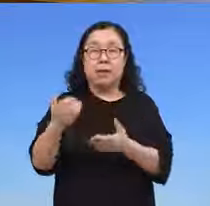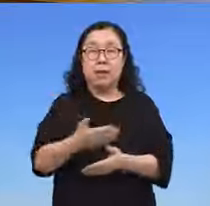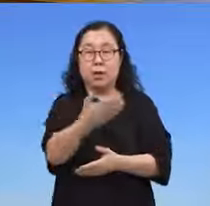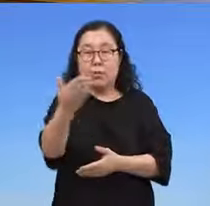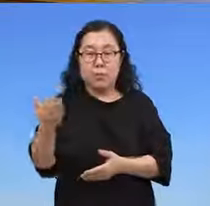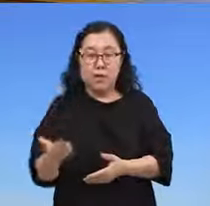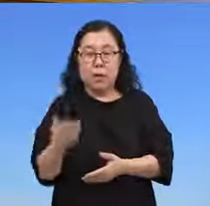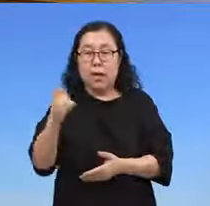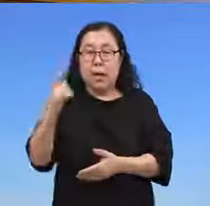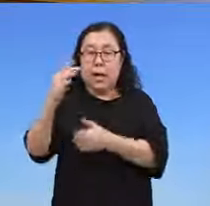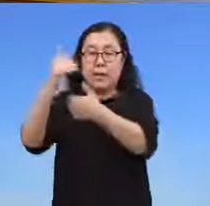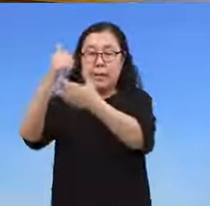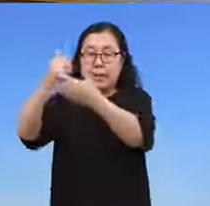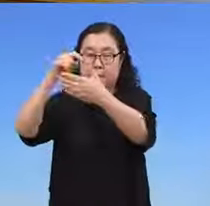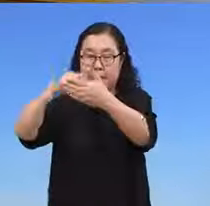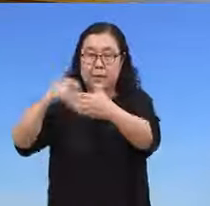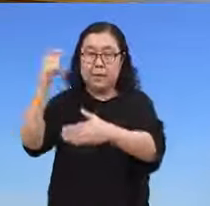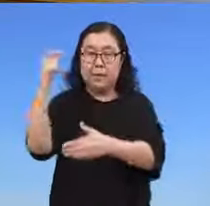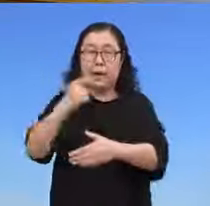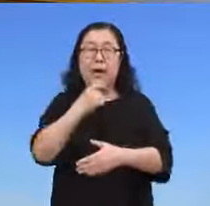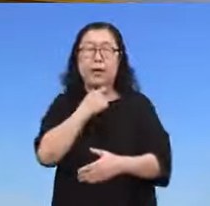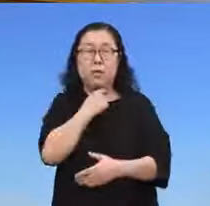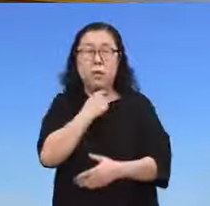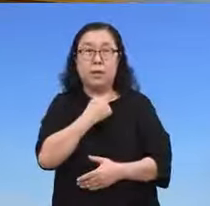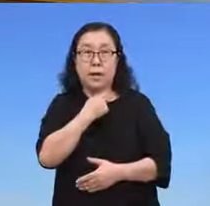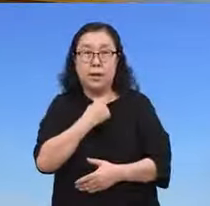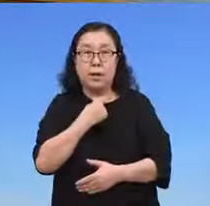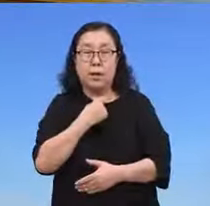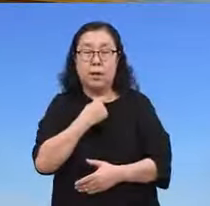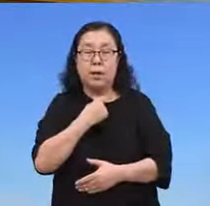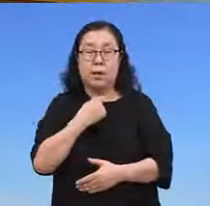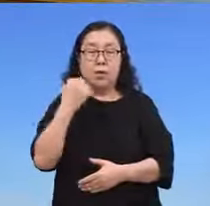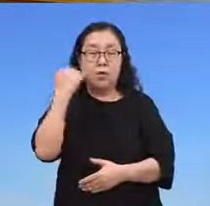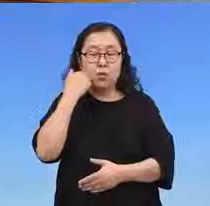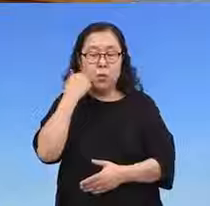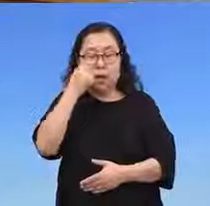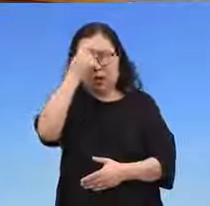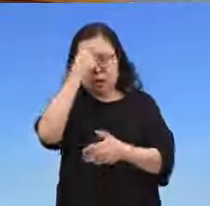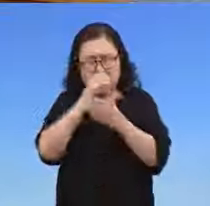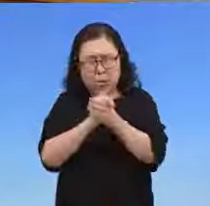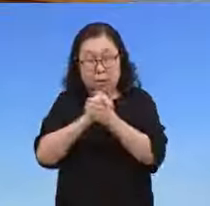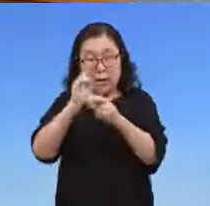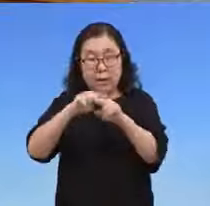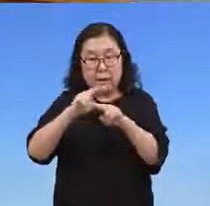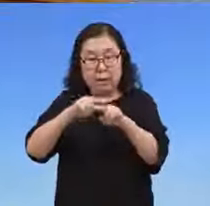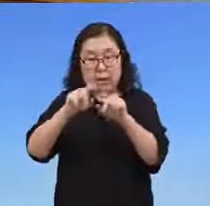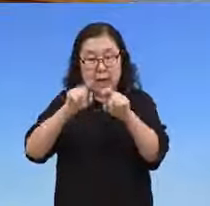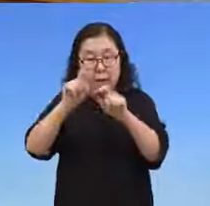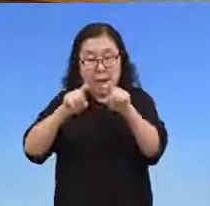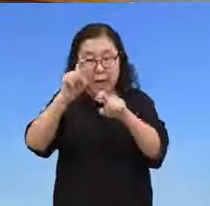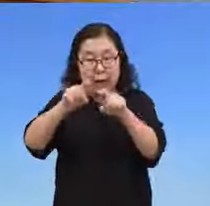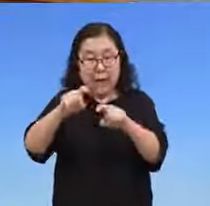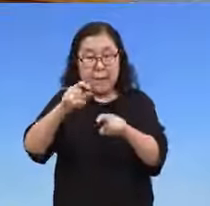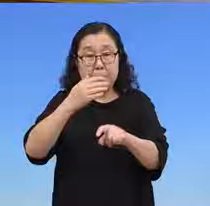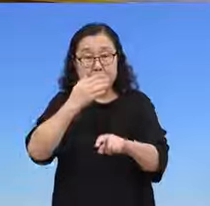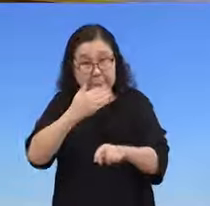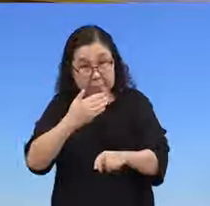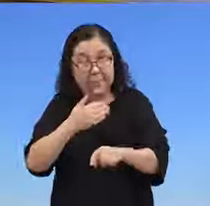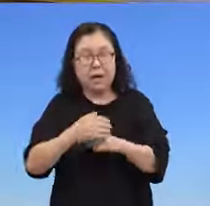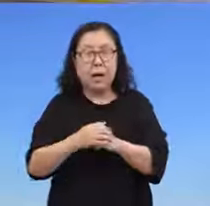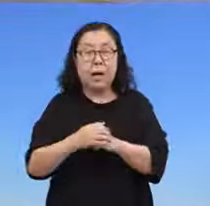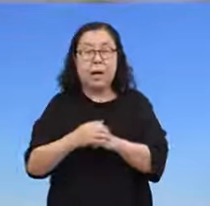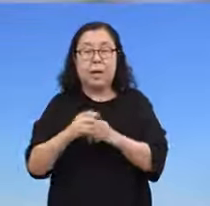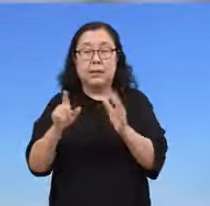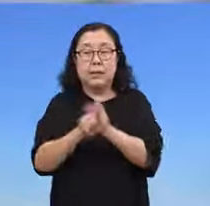하나님은 여러분도 그분 안에서 강하기를 바라십니다. 누가 기도의 자리로 나갈 수 있습니까? 신앙이 뭔지를 정확하게 아는